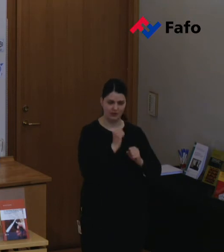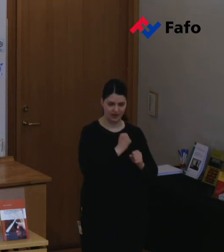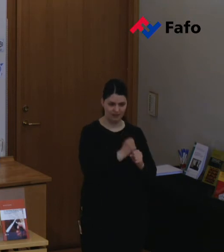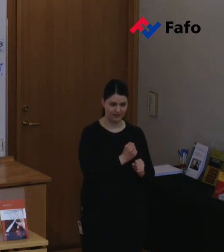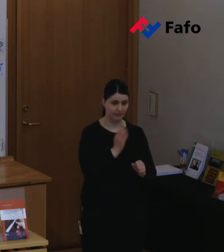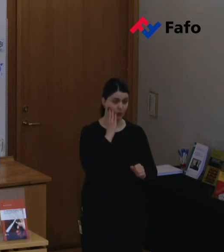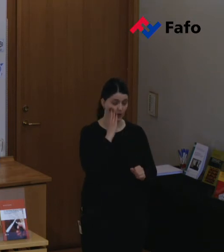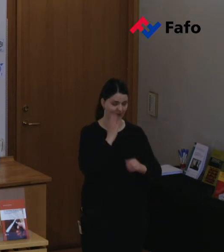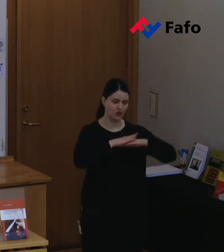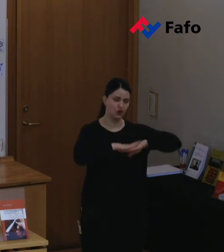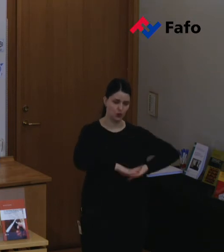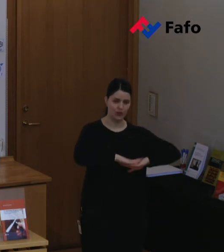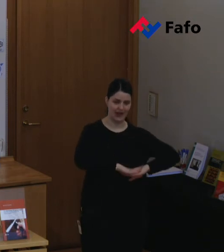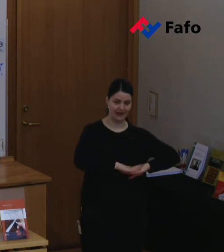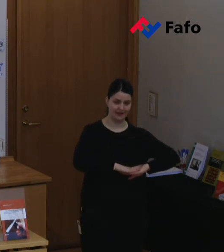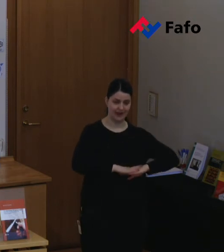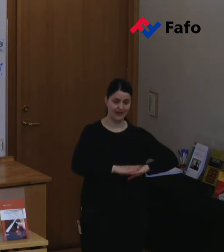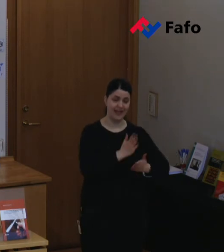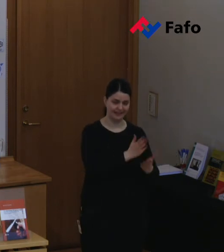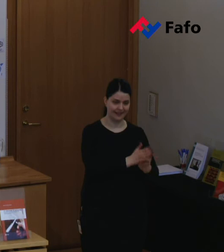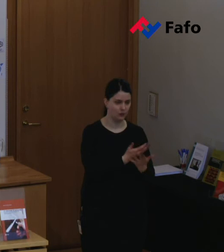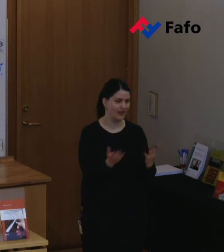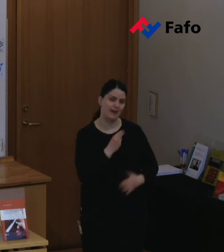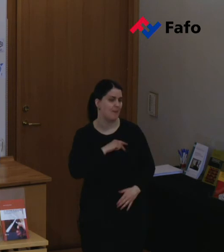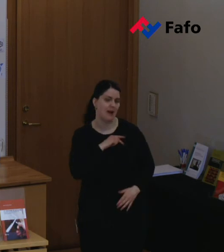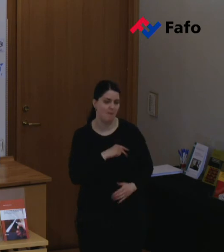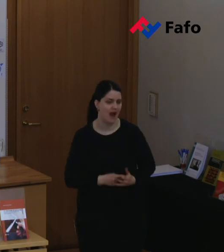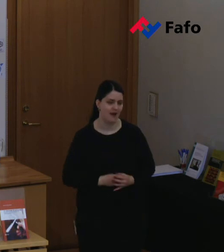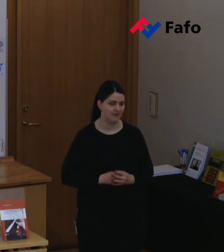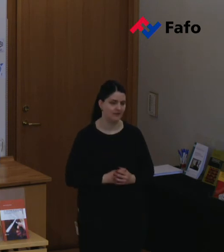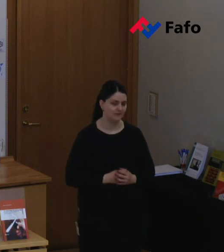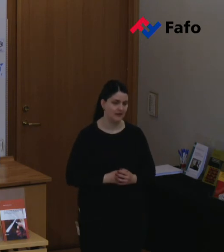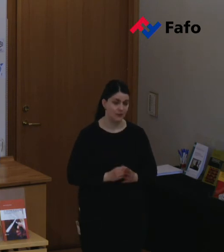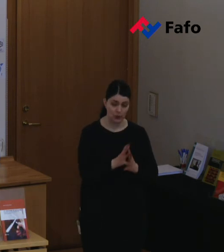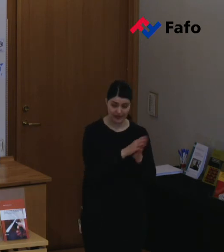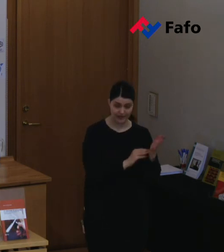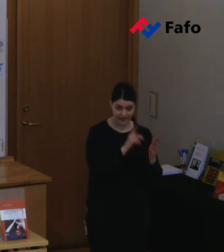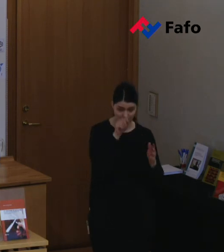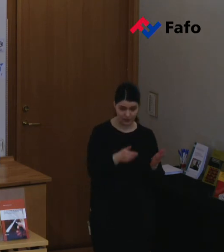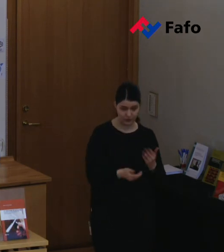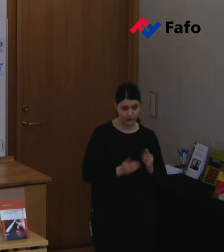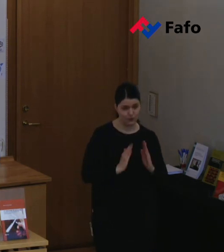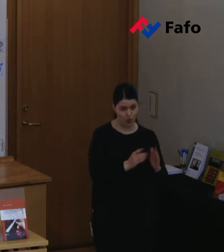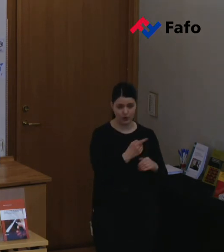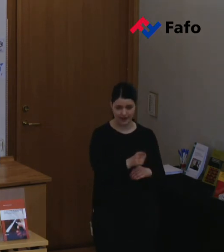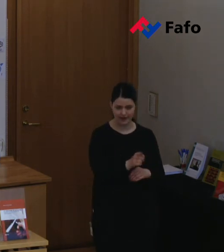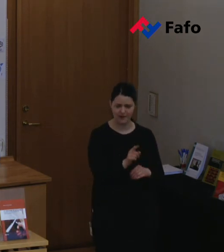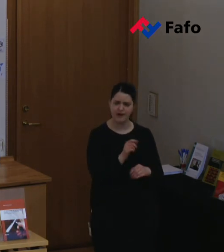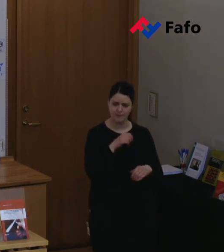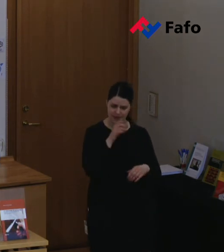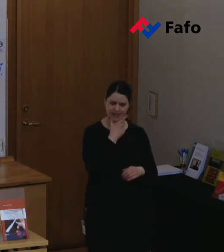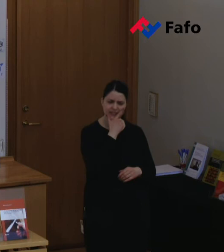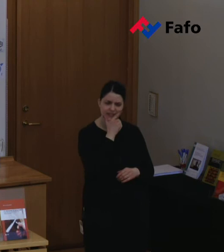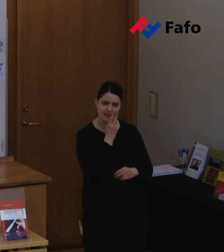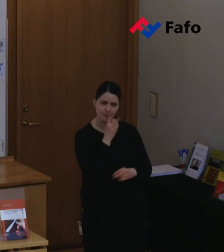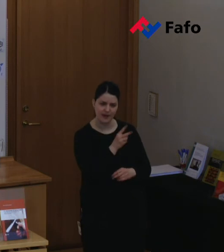grunnleggende rettighet, ikke en premie for god oppførsel. Og resultatene kan forhåpentligvis føre til at vi kan ha et mer kritisk blikk på